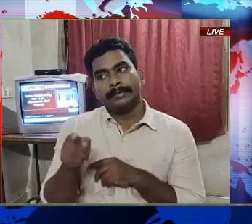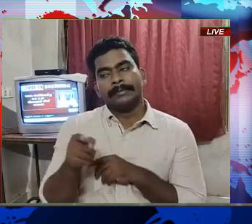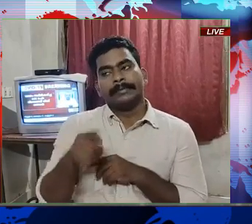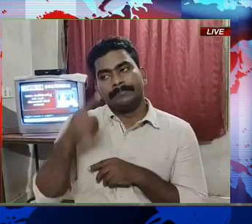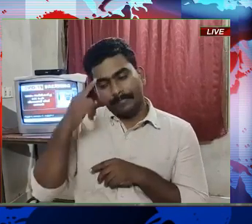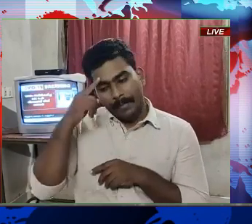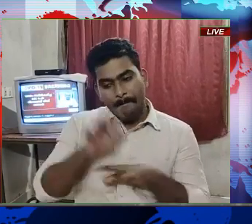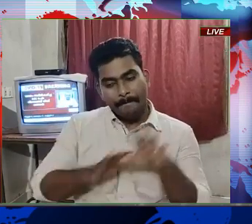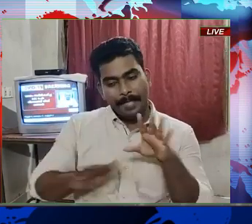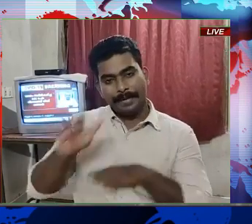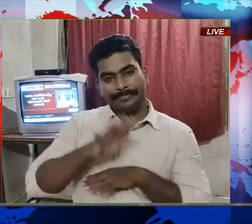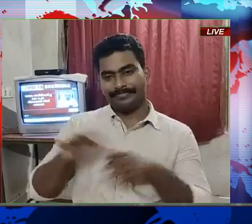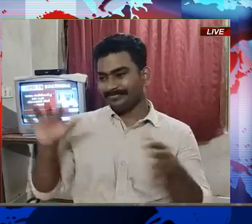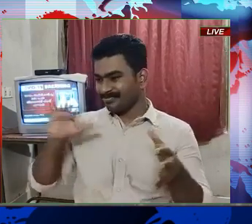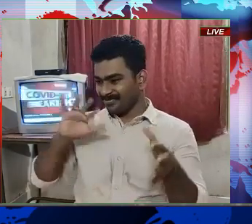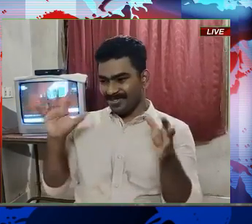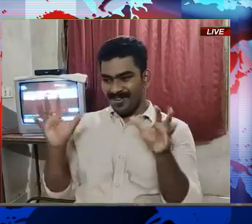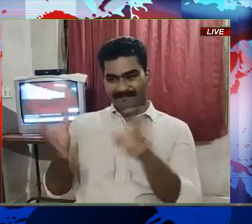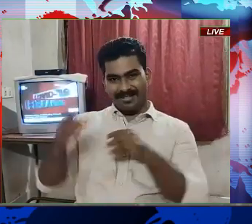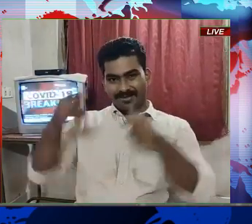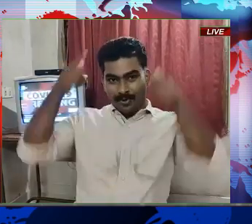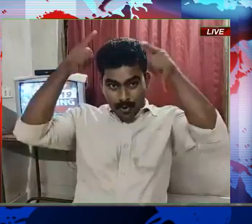ജോലിയെടുക്കുന്ന നമ്മുടെ സഹോദരങ്ങൾ